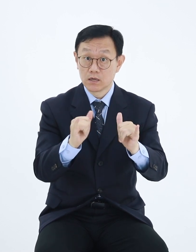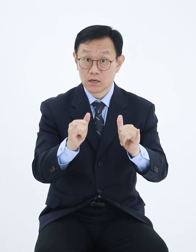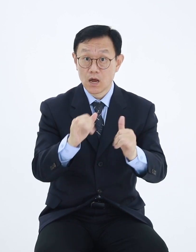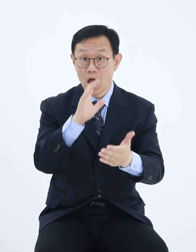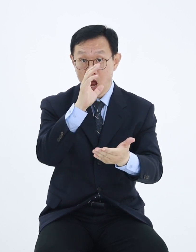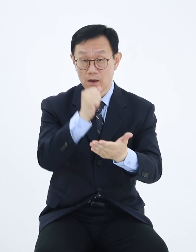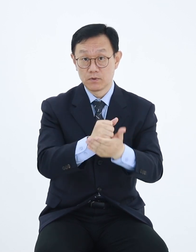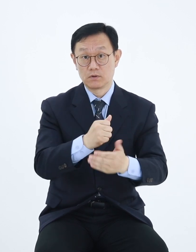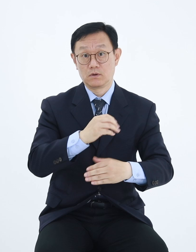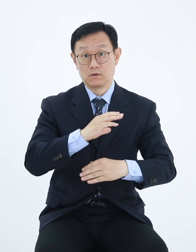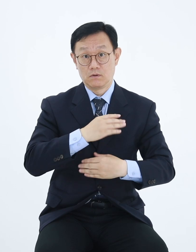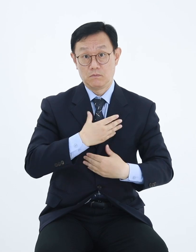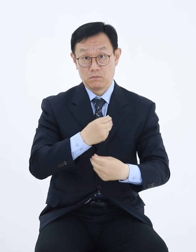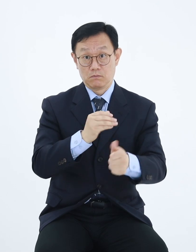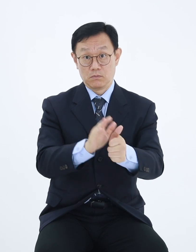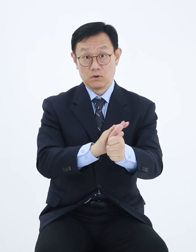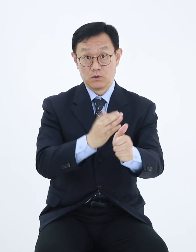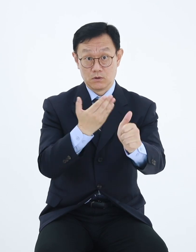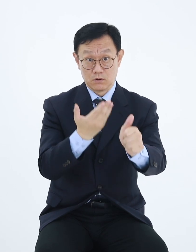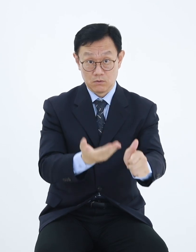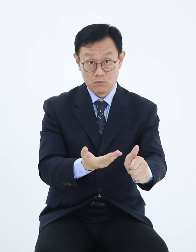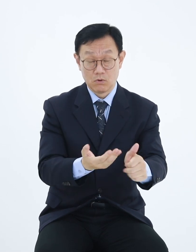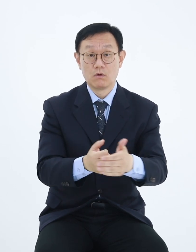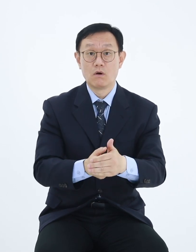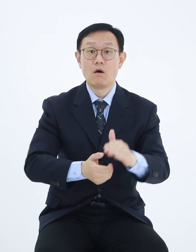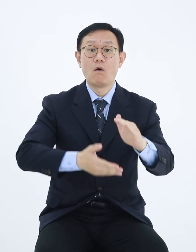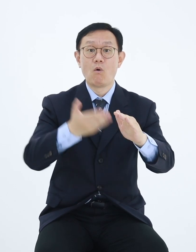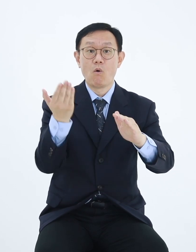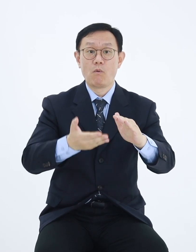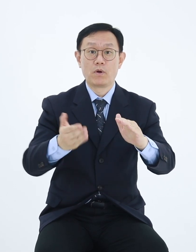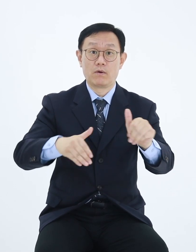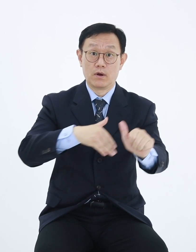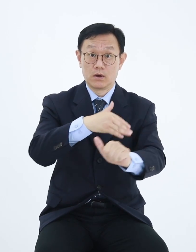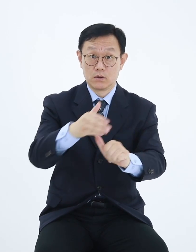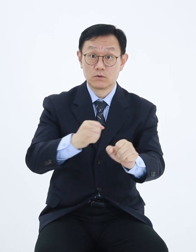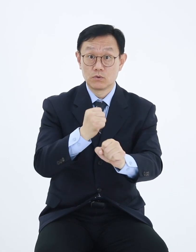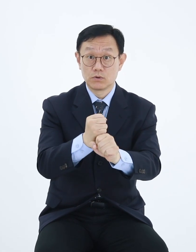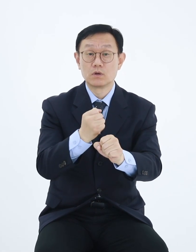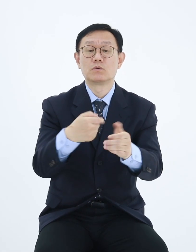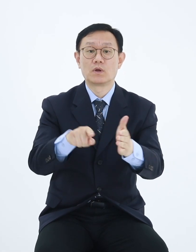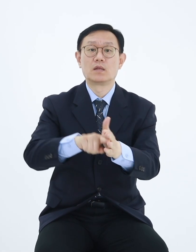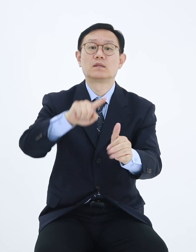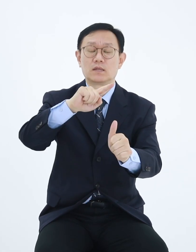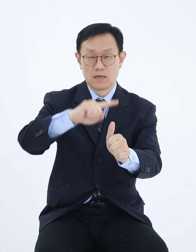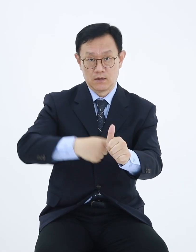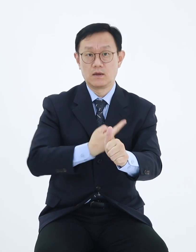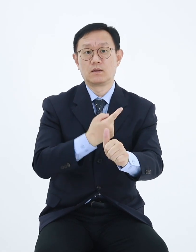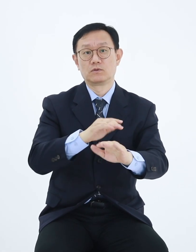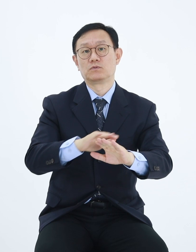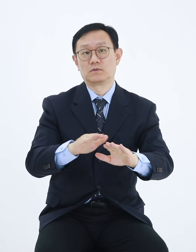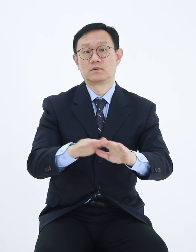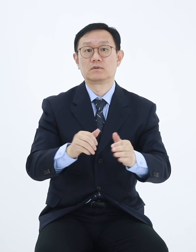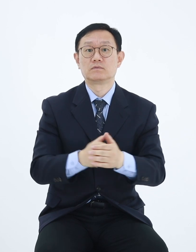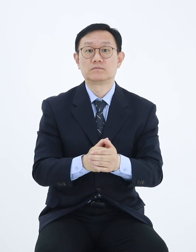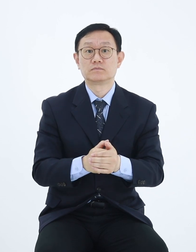합리적인 편이나 적극적인 우대는 공평한 환경을 조성하기 위한 당연한 조치입니다 물론이